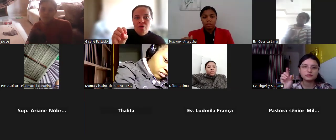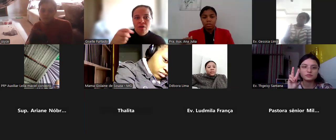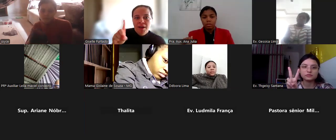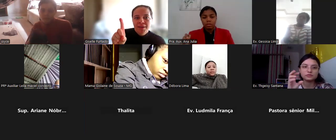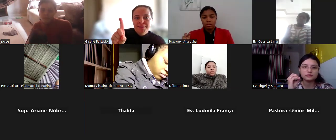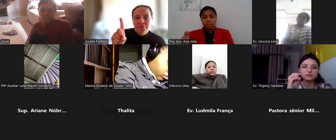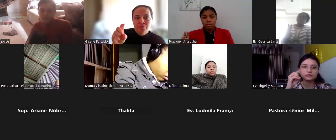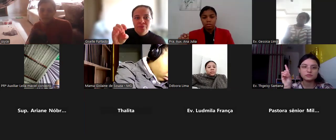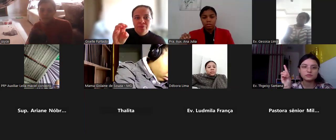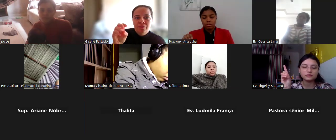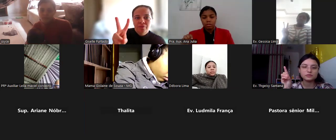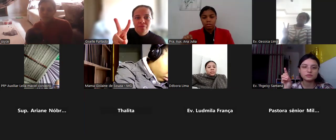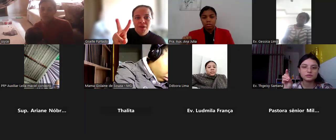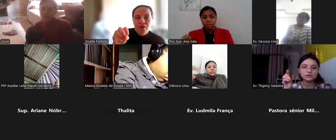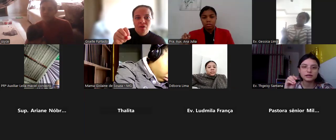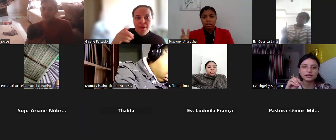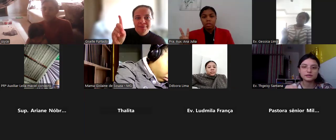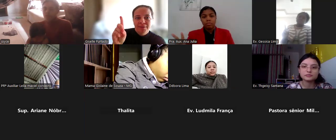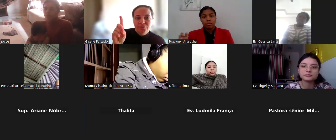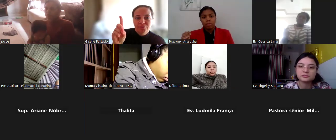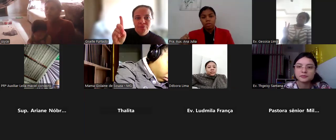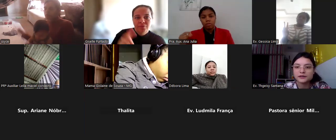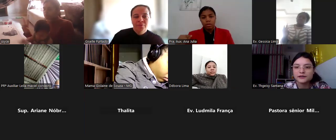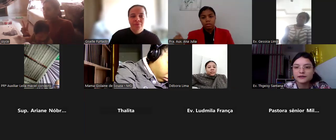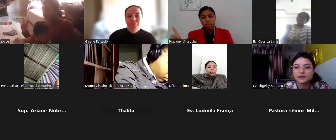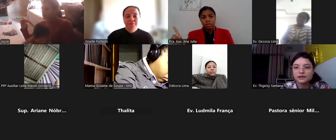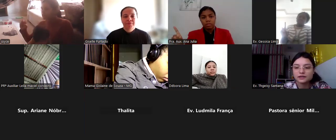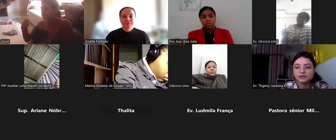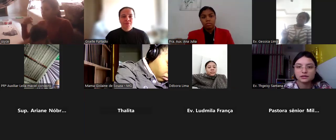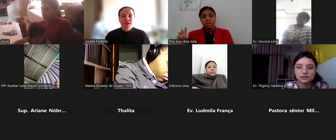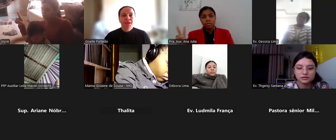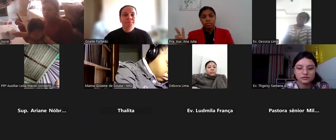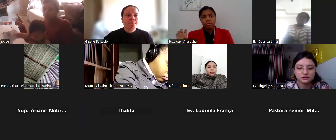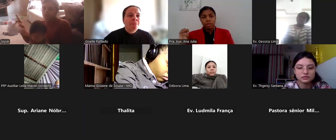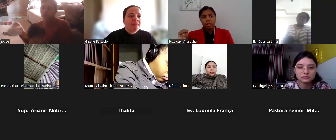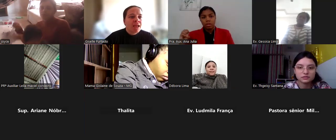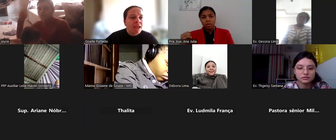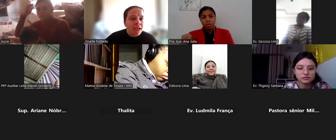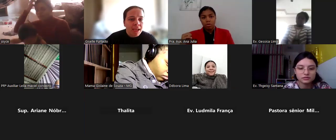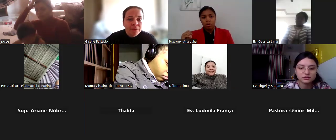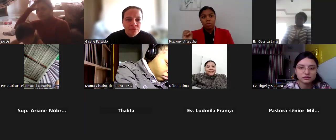V-O acento. V-O acento. Ok?